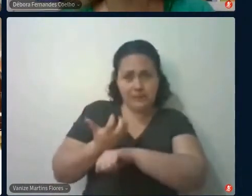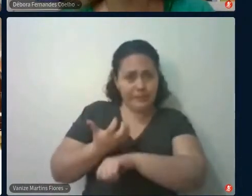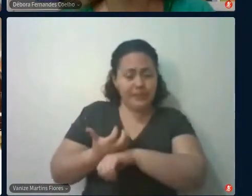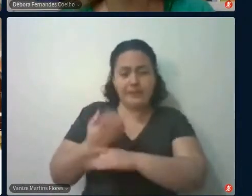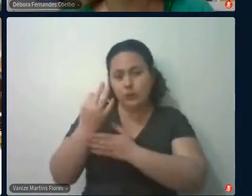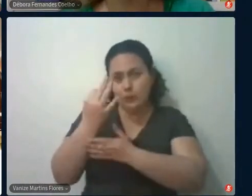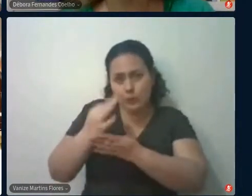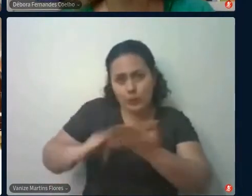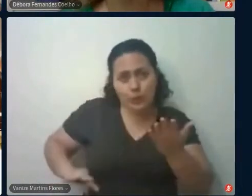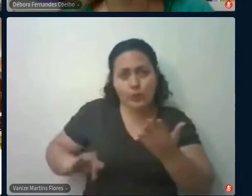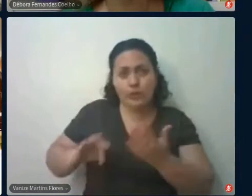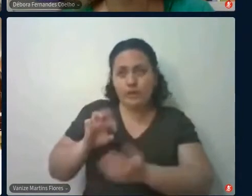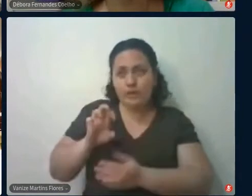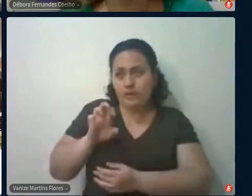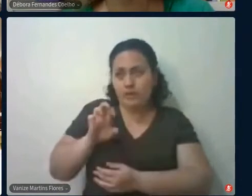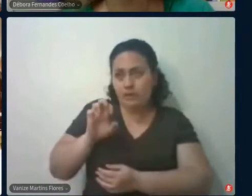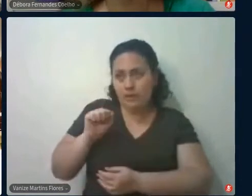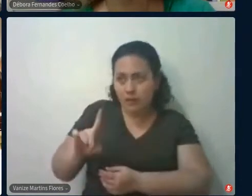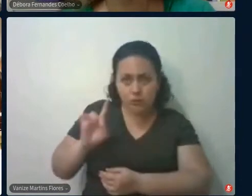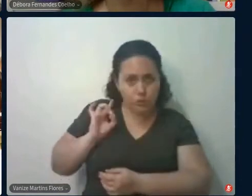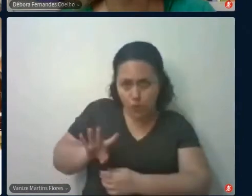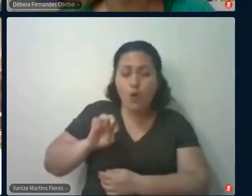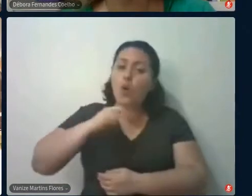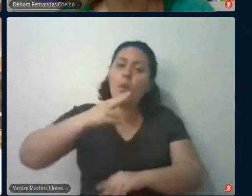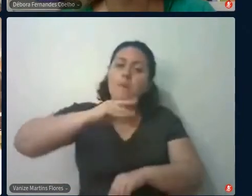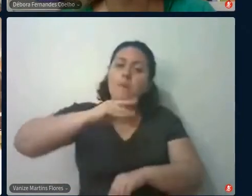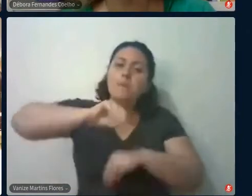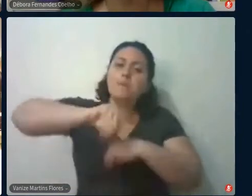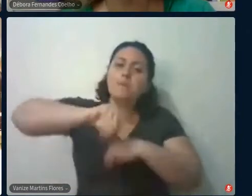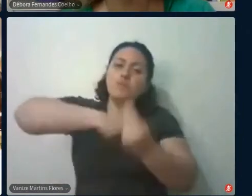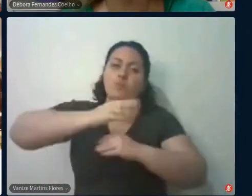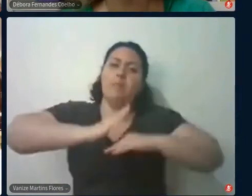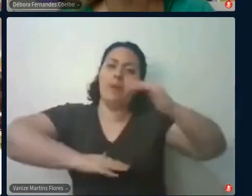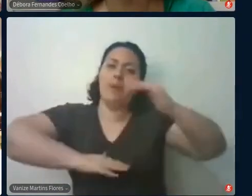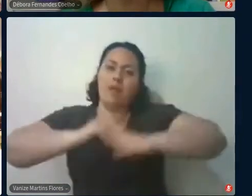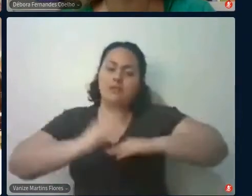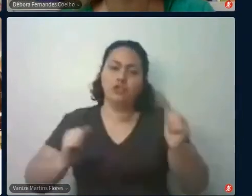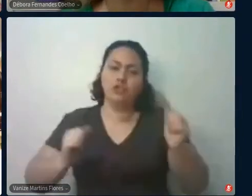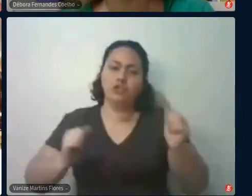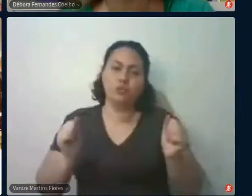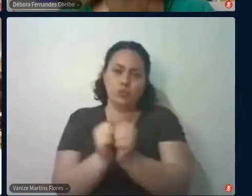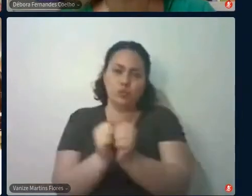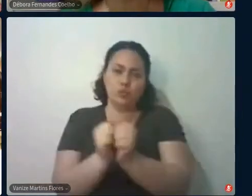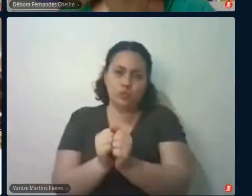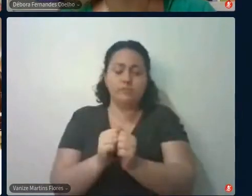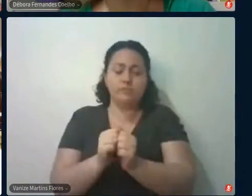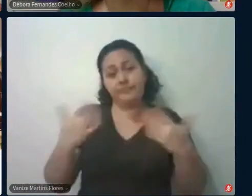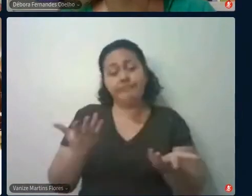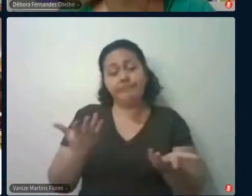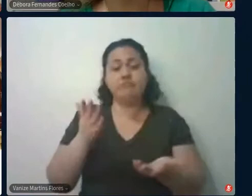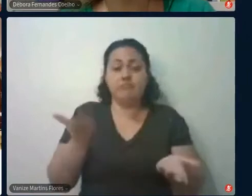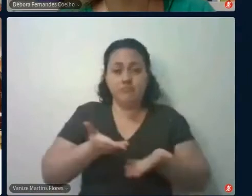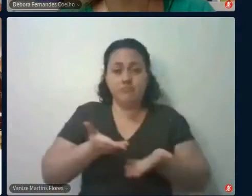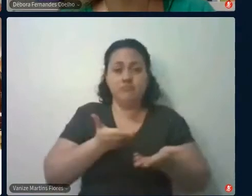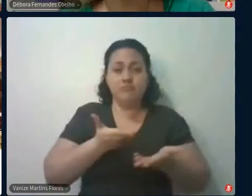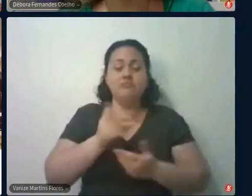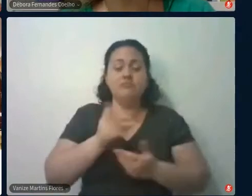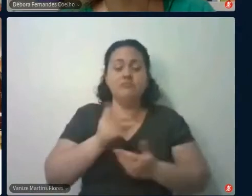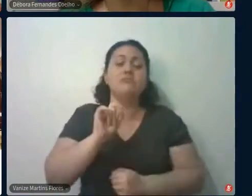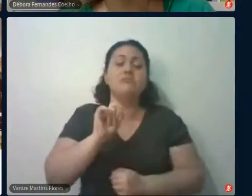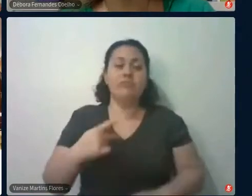teóricas serão em EAD, ou se aquelas que mesclam atividades práticas também. A princípio, o que